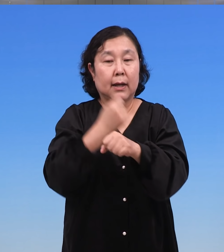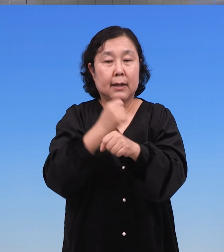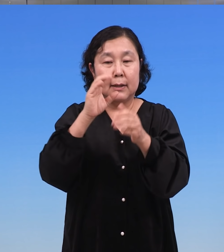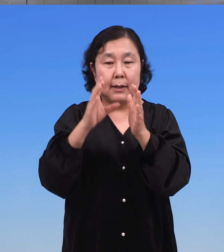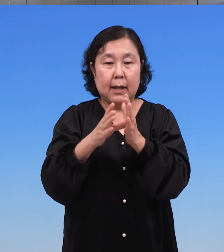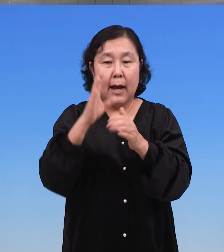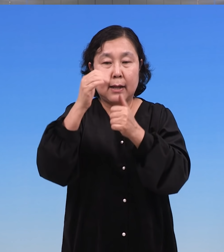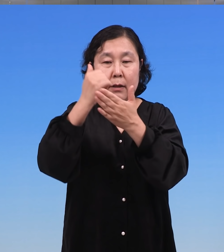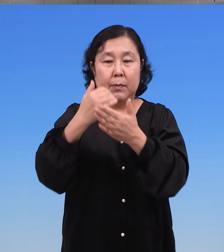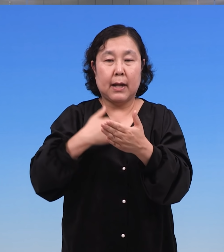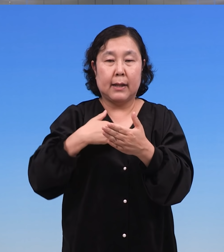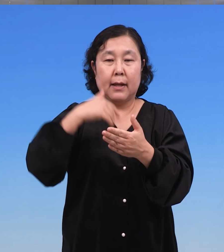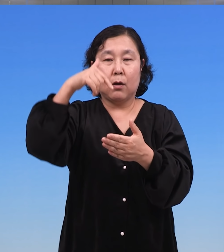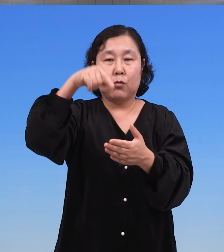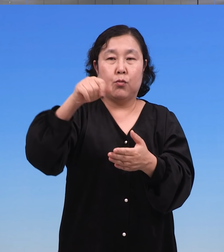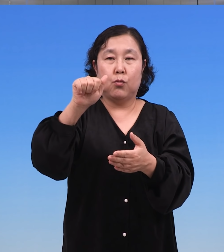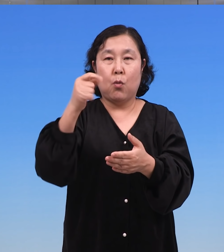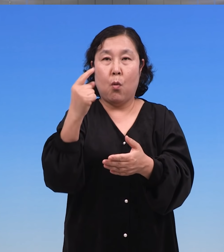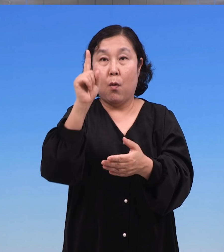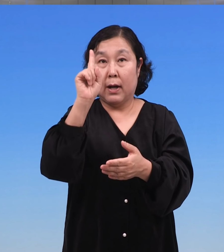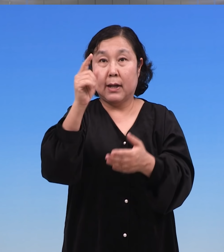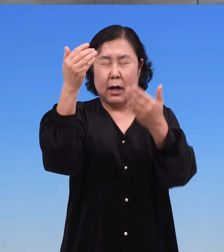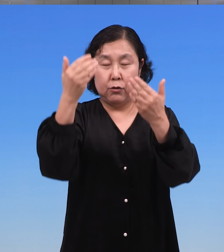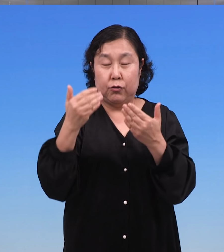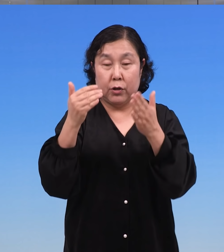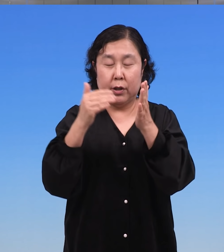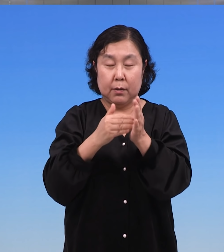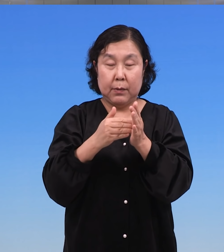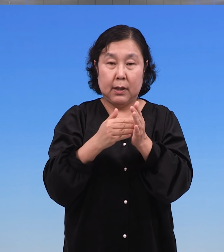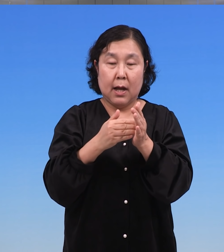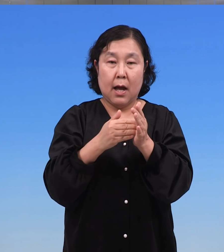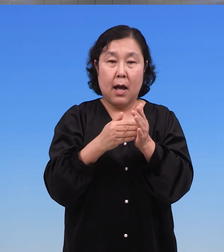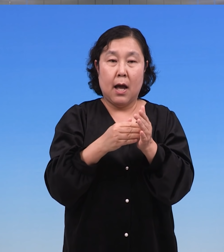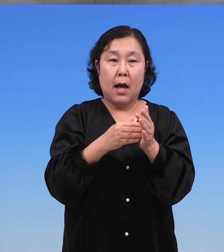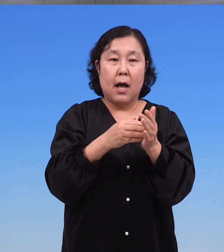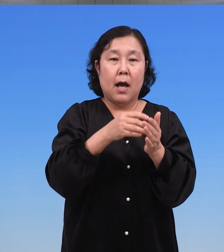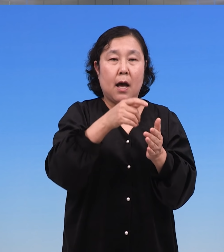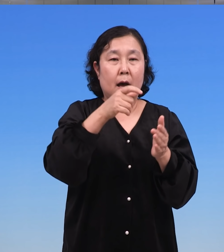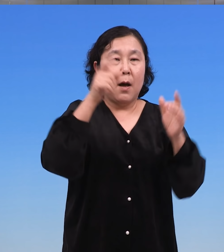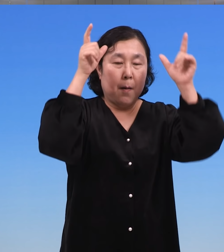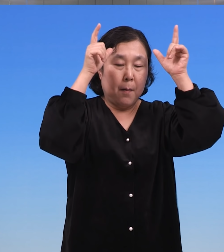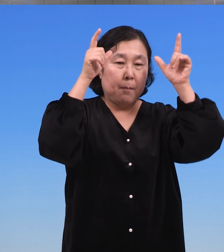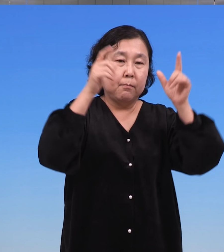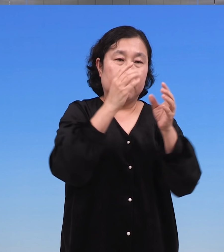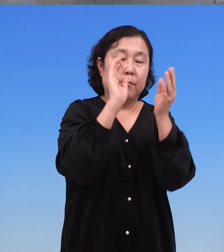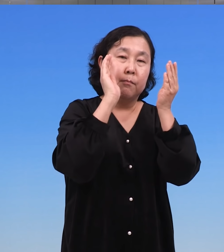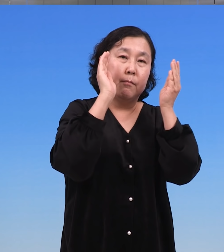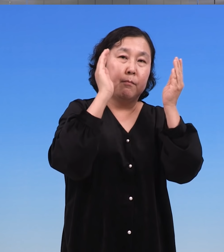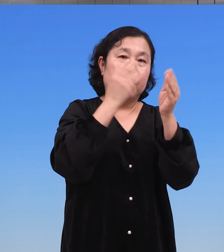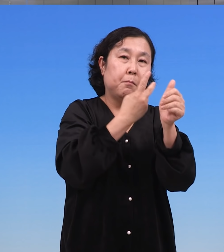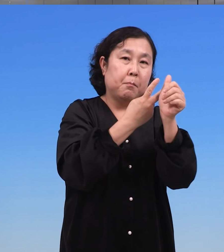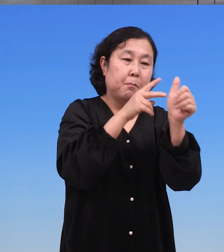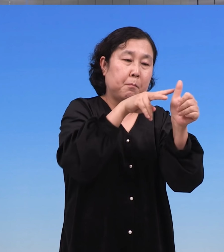저에게 구호 하나를 주셨어요. 예수 그리스도의 정신을 이렇게 요약한 마구간에서 십자가까지.